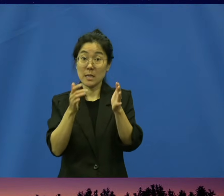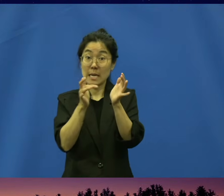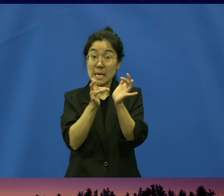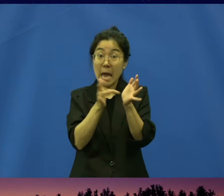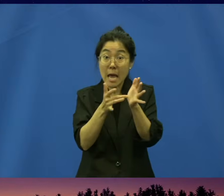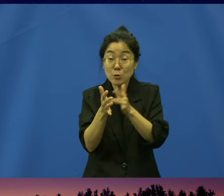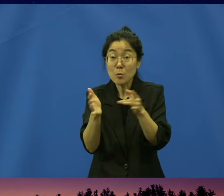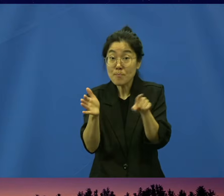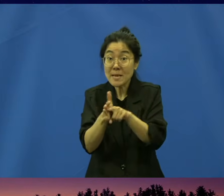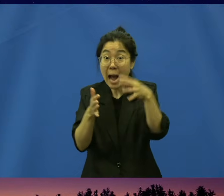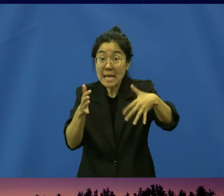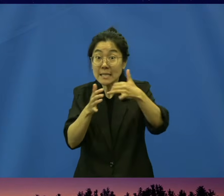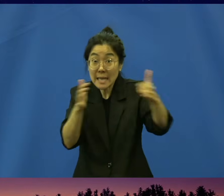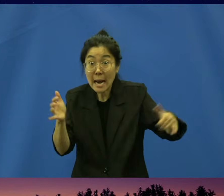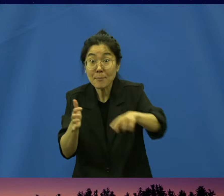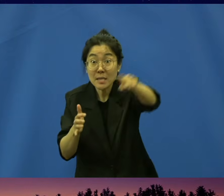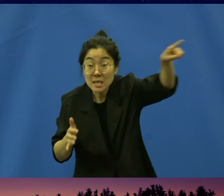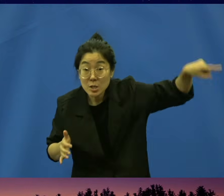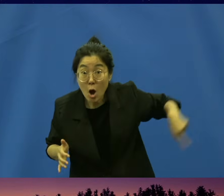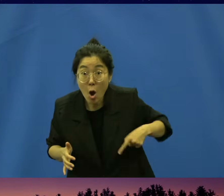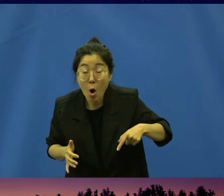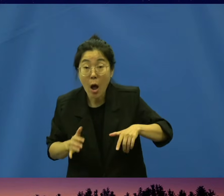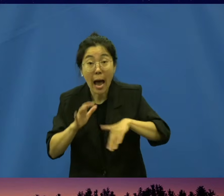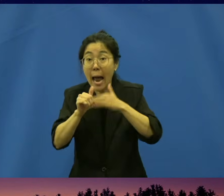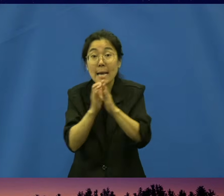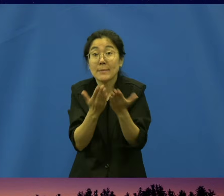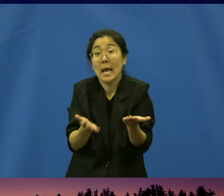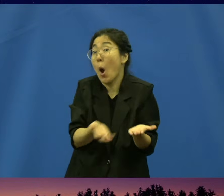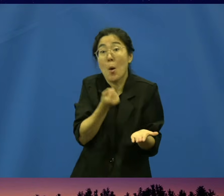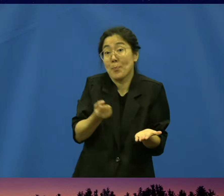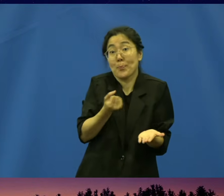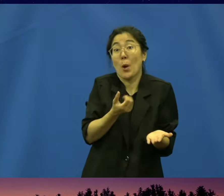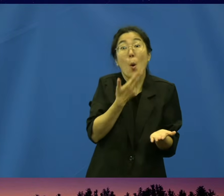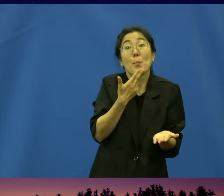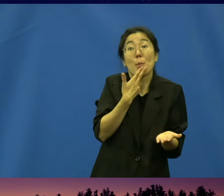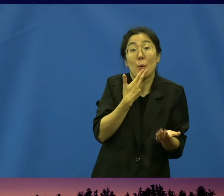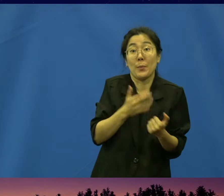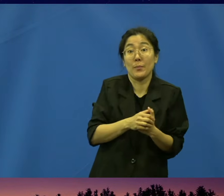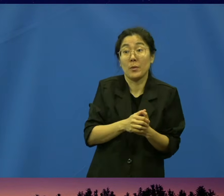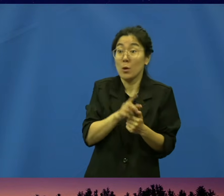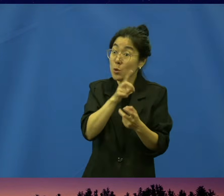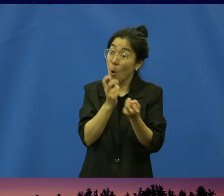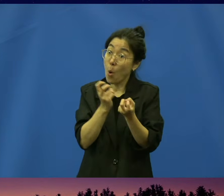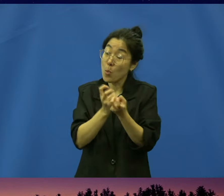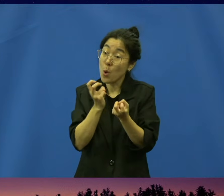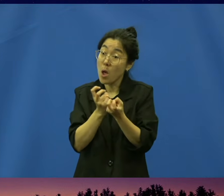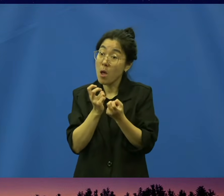읽을 수 있는 성경이 있습니다. 그것은 여러분과 저의 삶입니다.